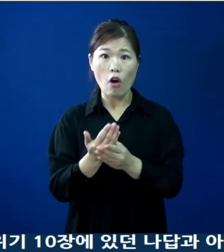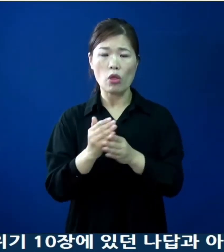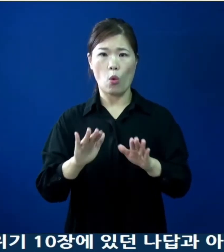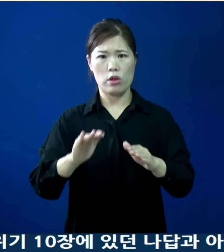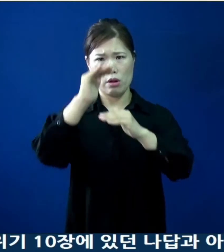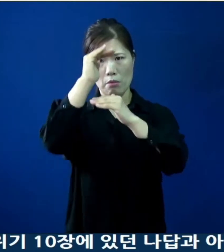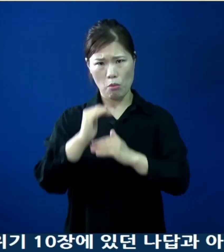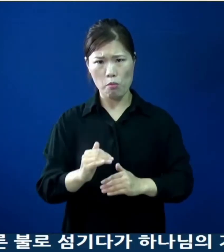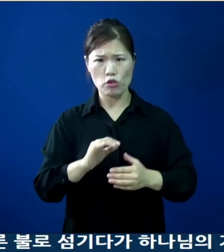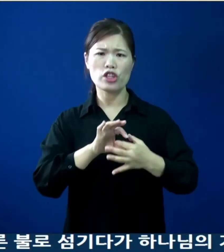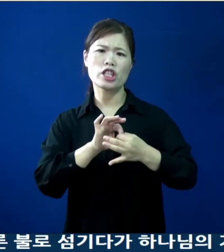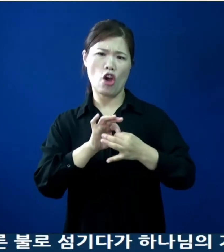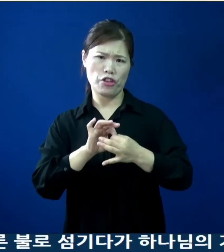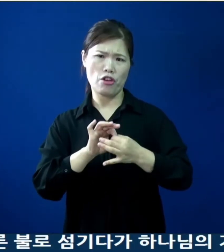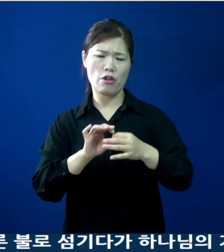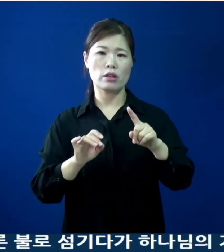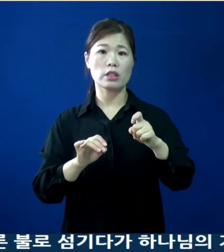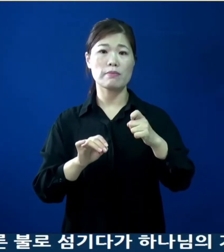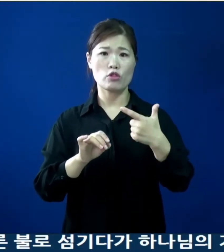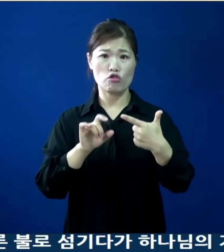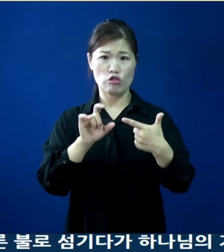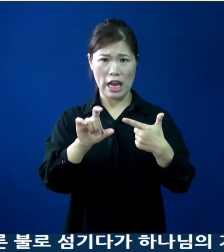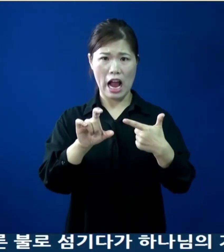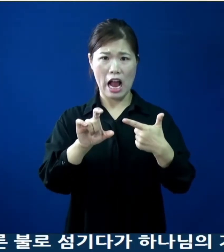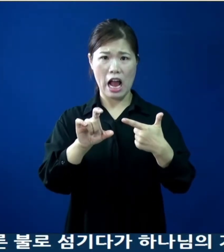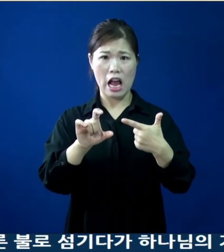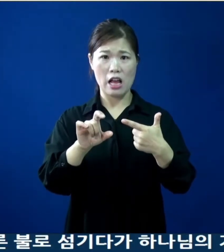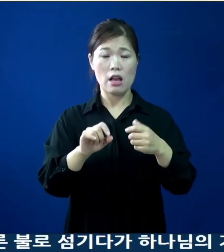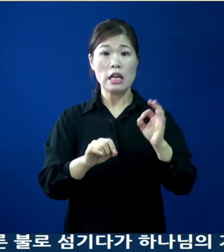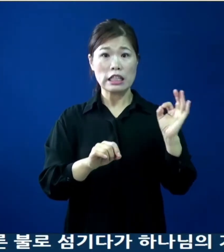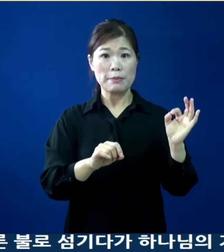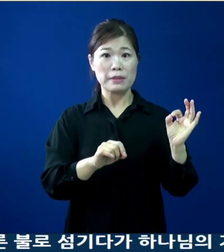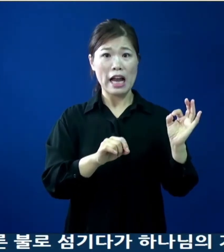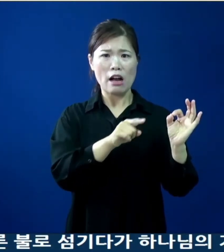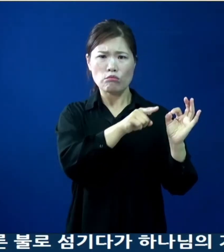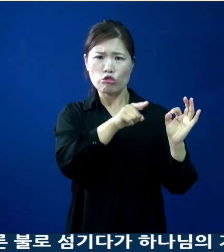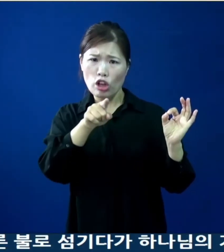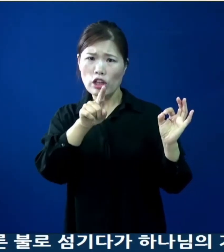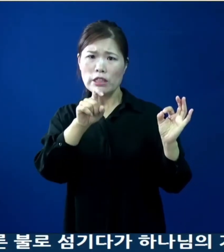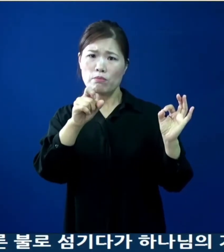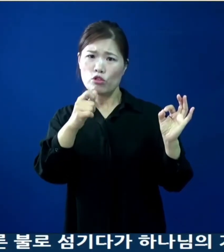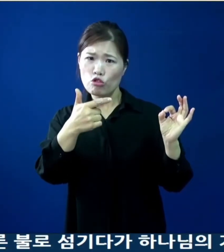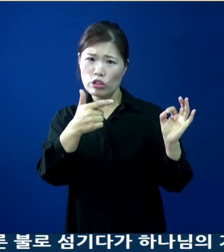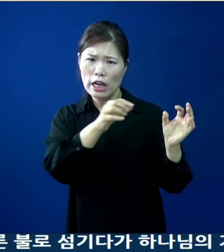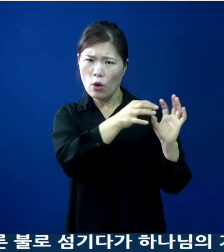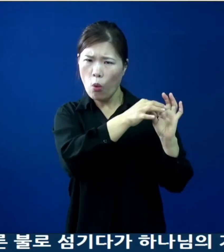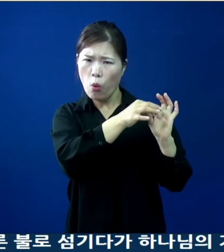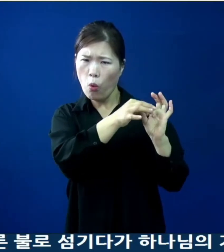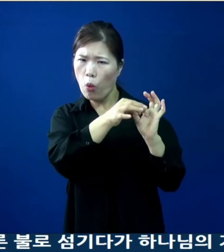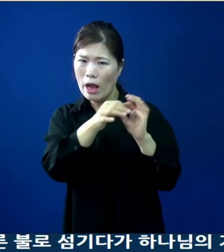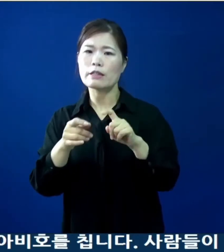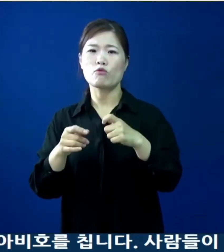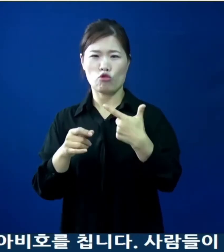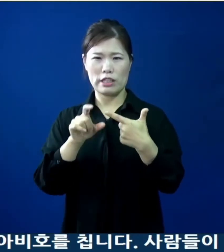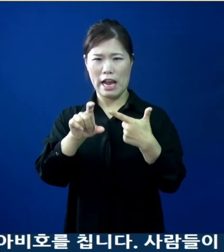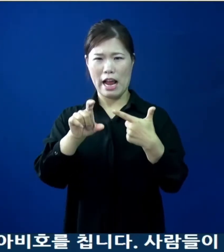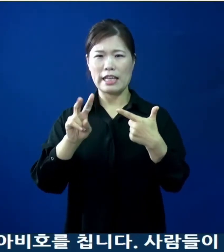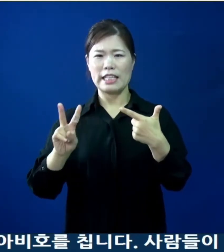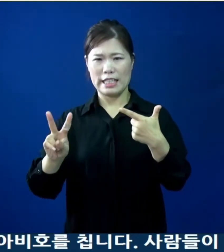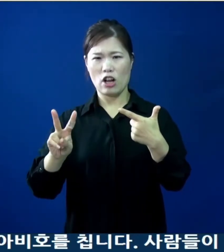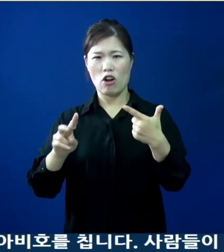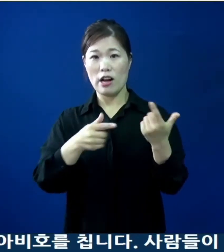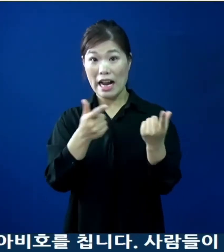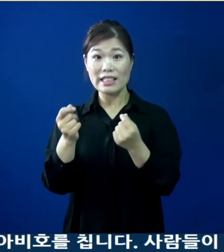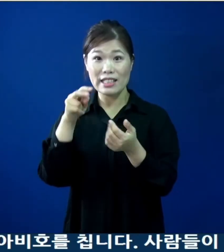본문이 연결되는 겁니다. 16장으로 레위기 10장에서 16장으로 바로 넘어오는 거죠. 자, 2절 말씀 여러분